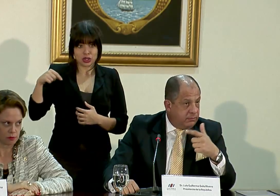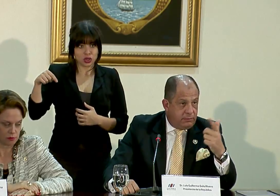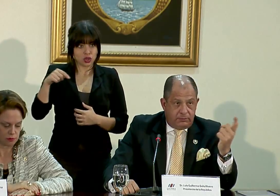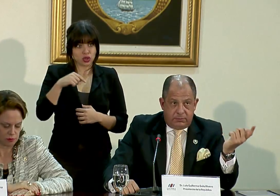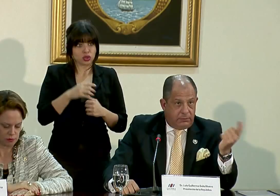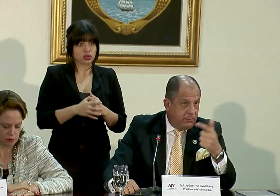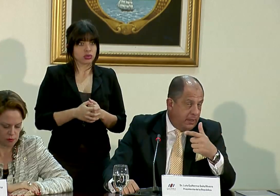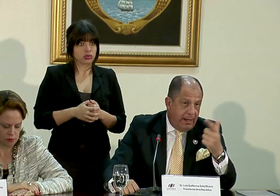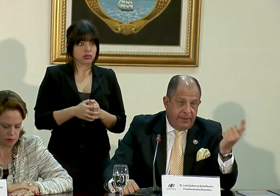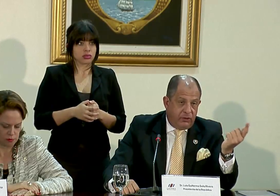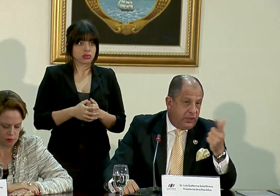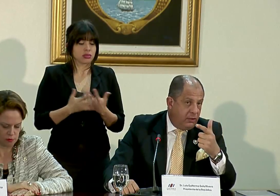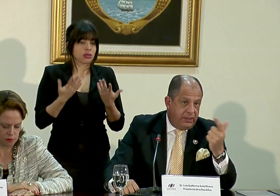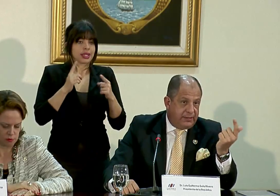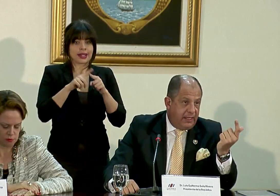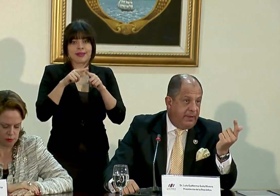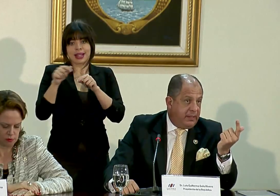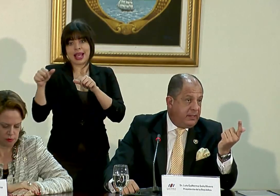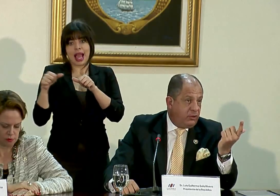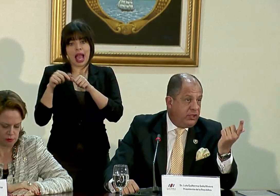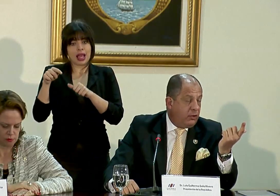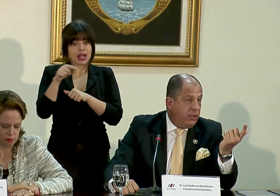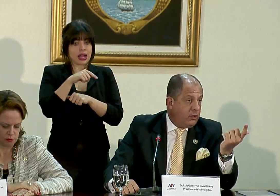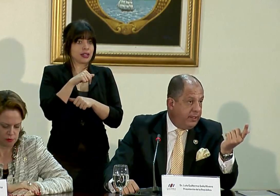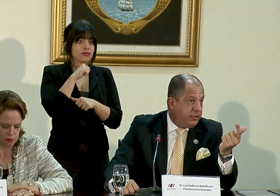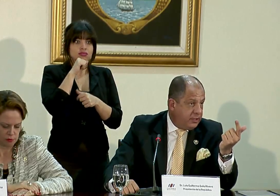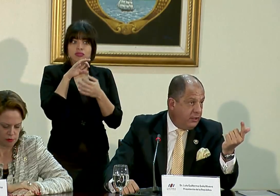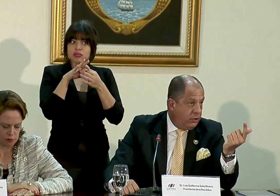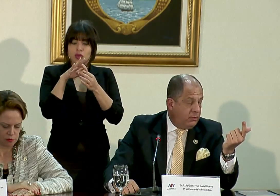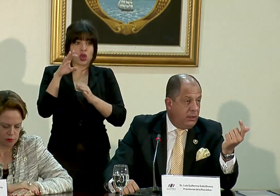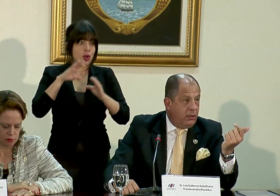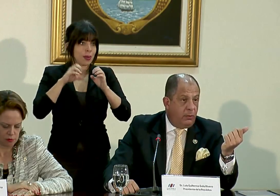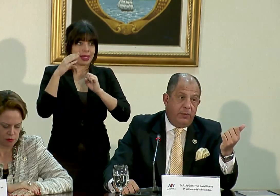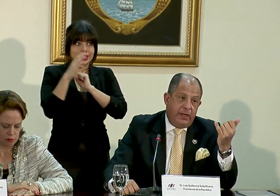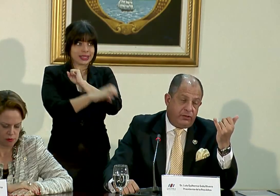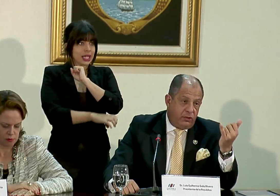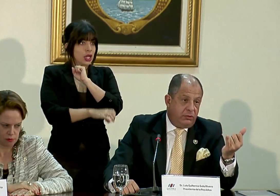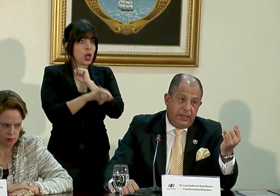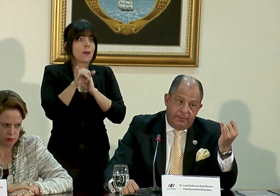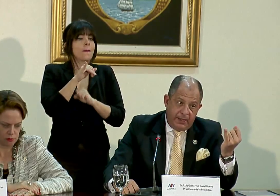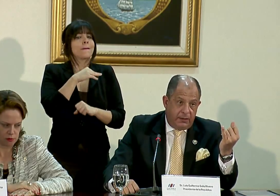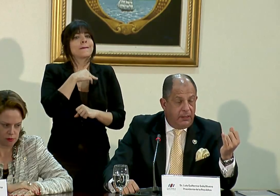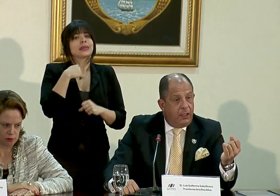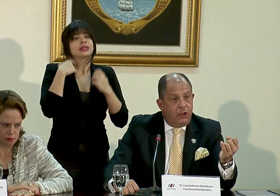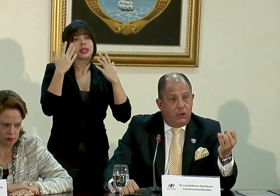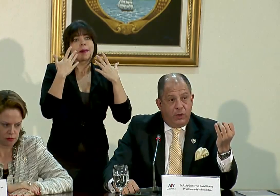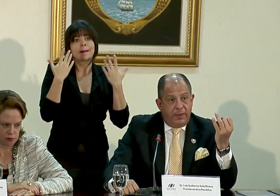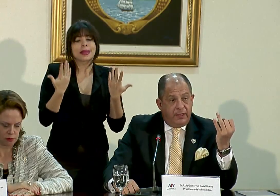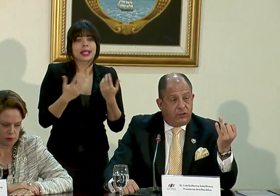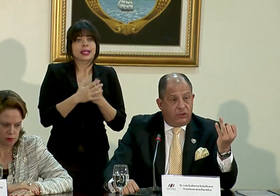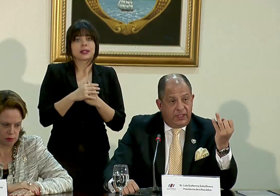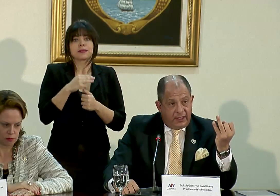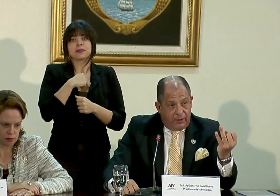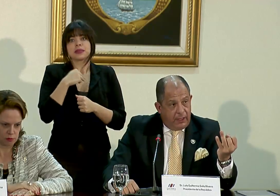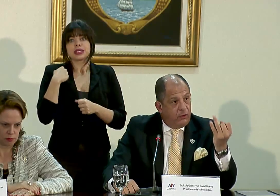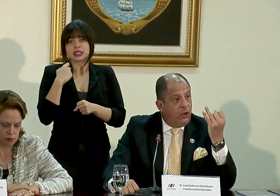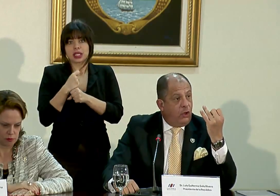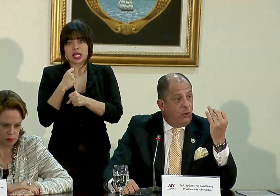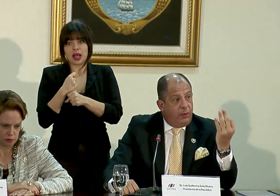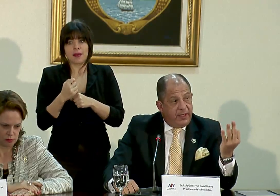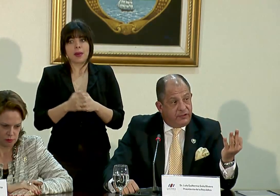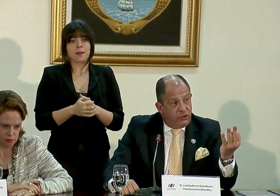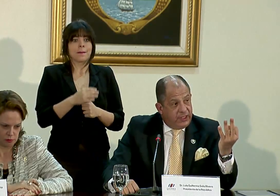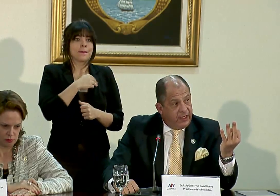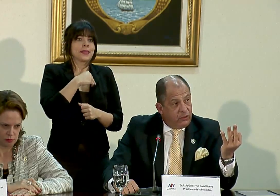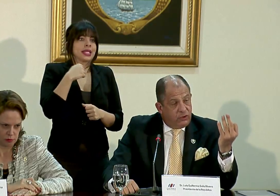ámbitos que no necesariamente se asocian con el comercio exterior, como el ministro de Ambiente, como el ministro de Trabajo,